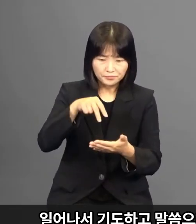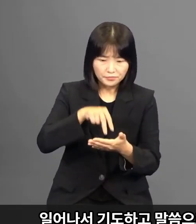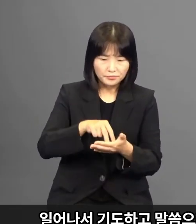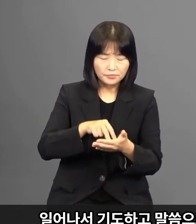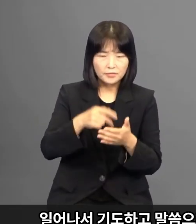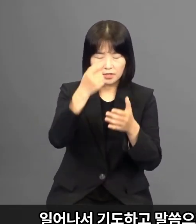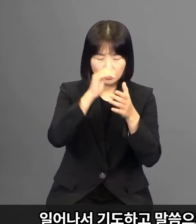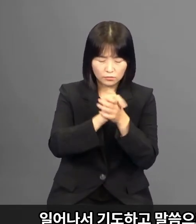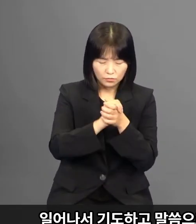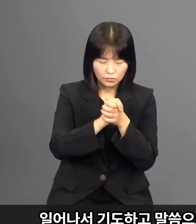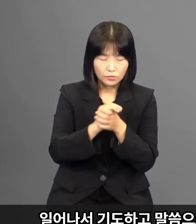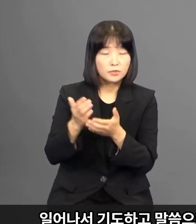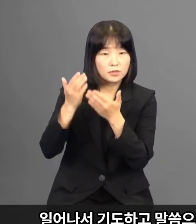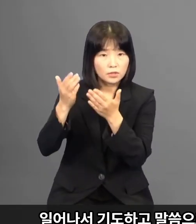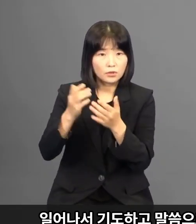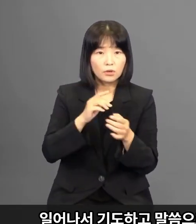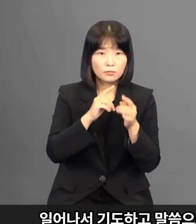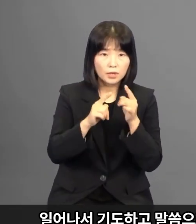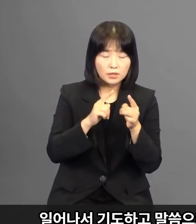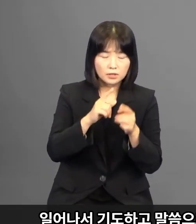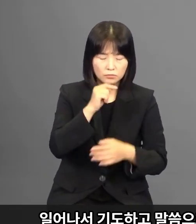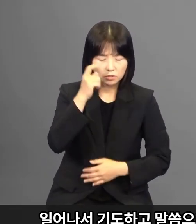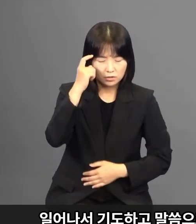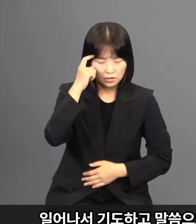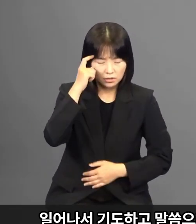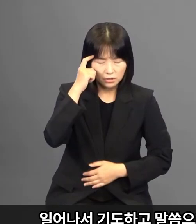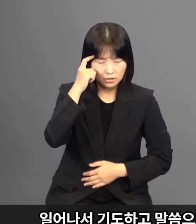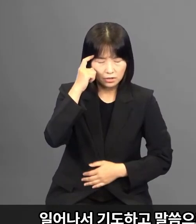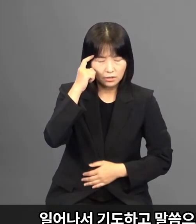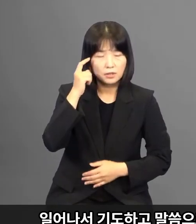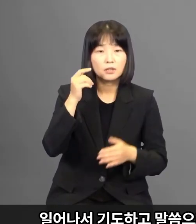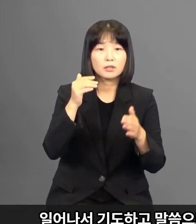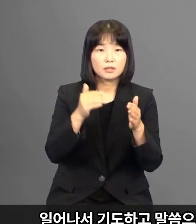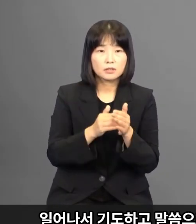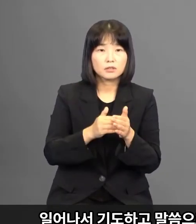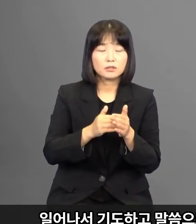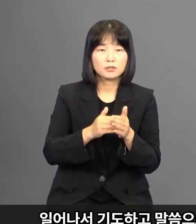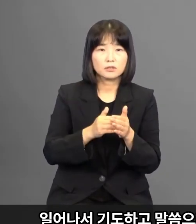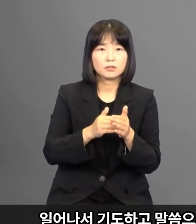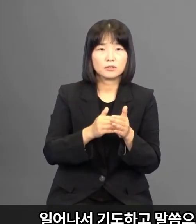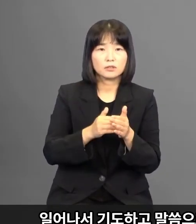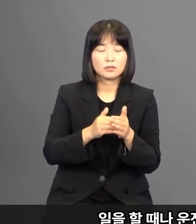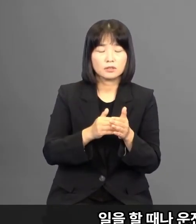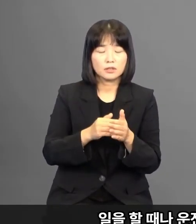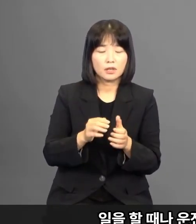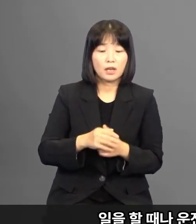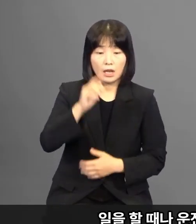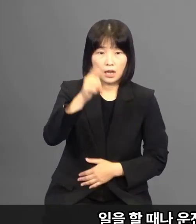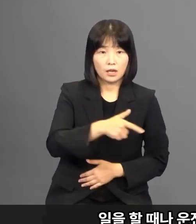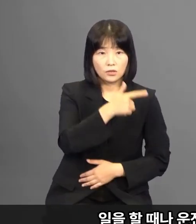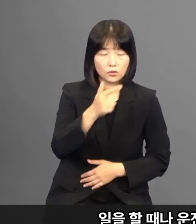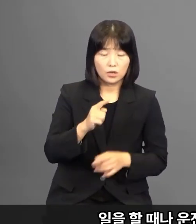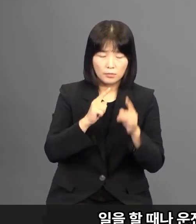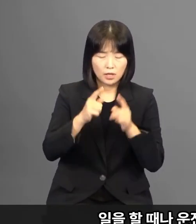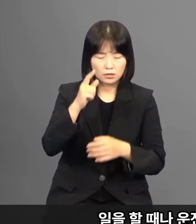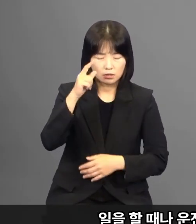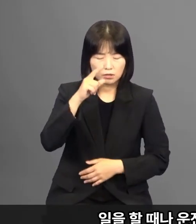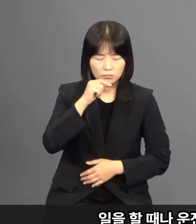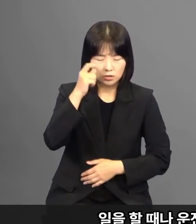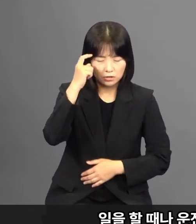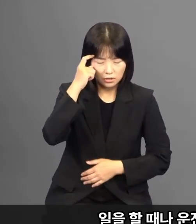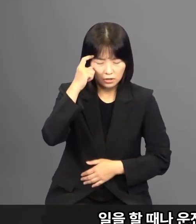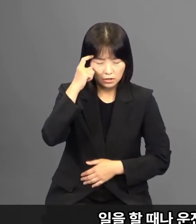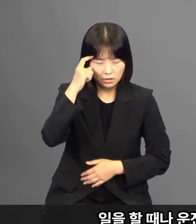기도하고 말씀으로 묵상하고 하루 종일 주야로 묵상하며 일을 할 때나 운전을 할